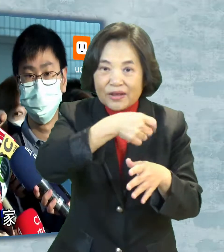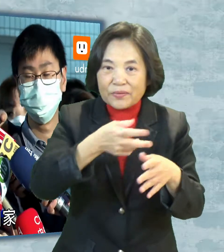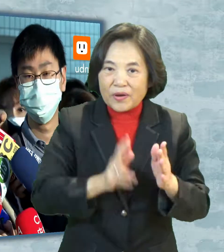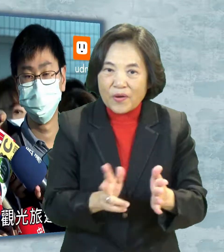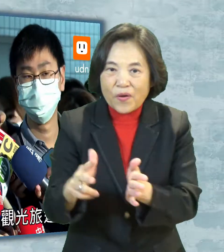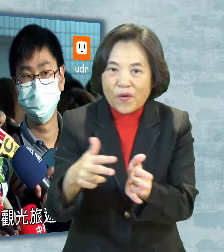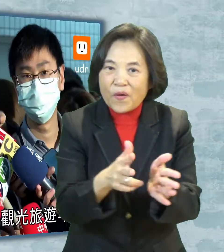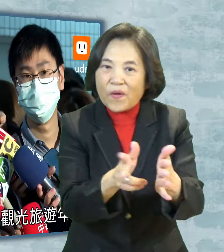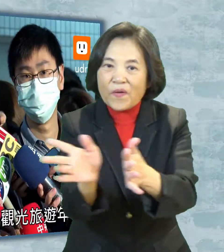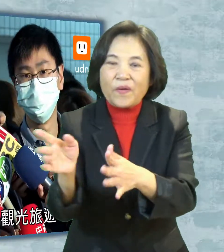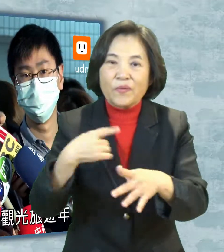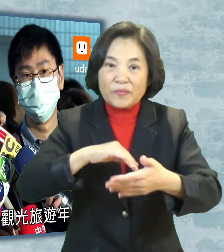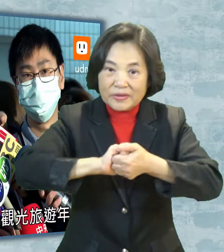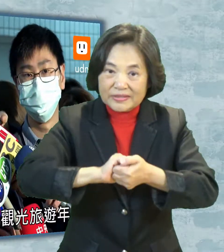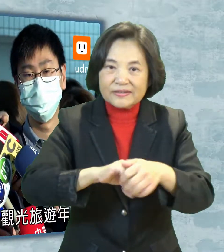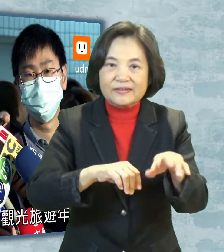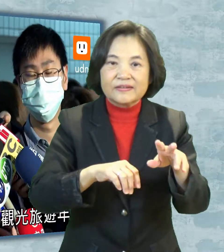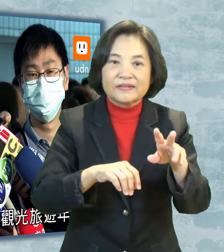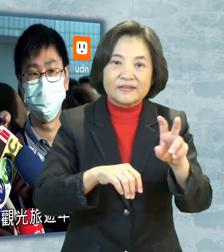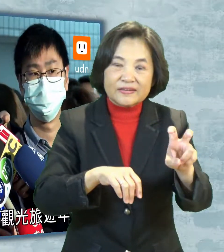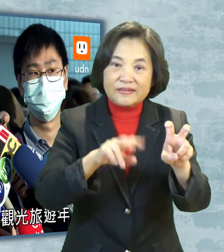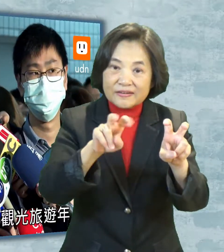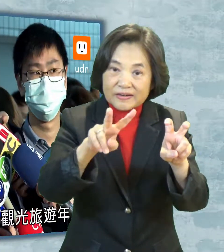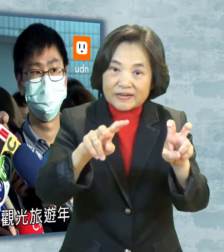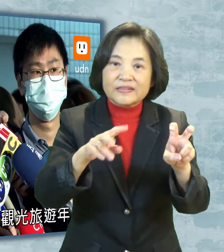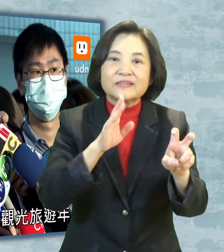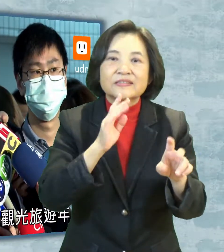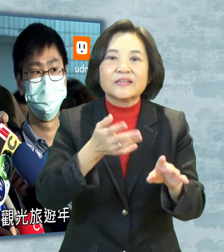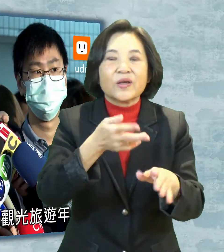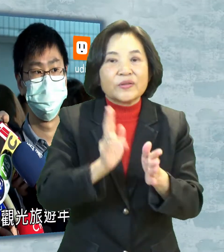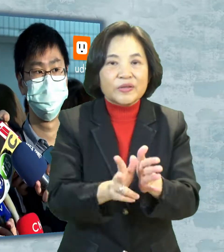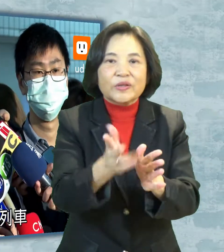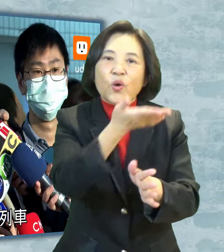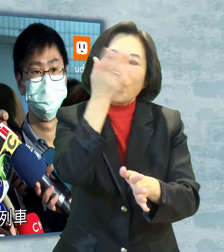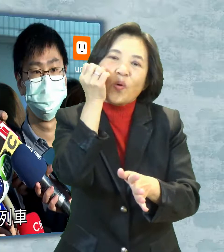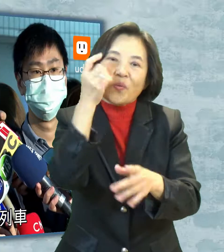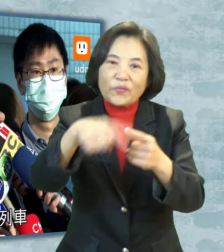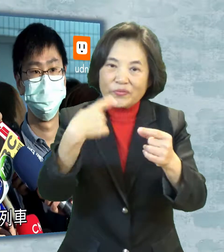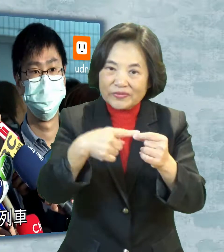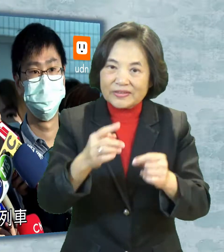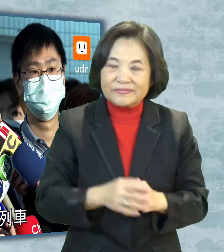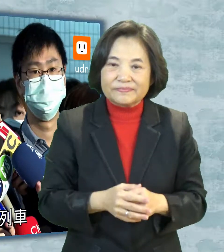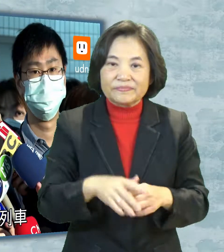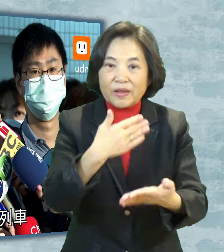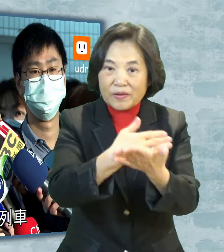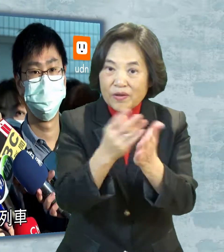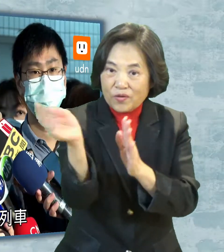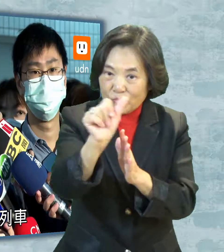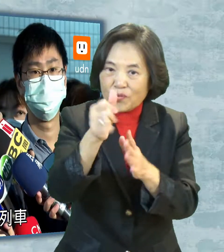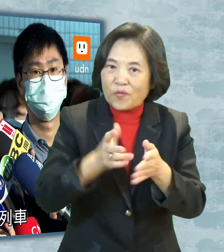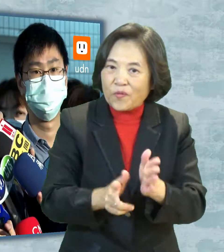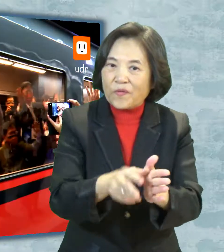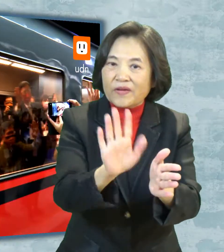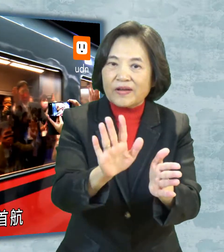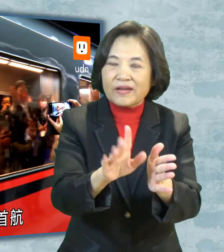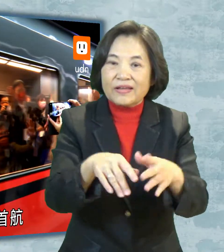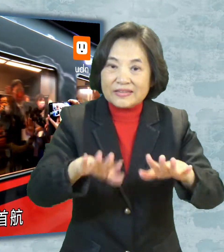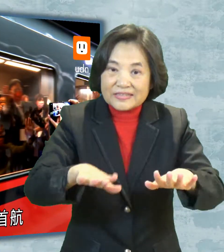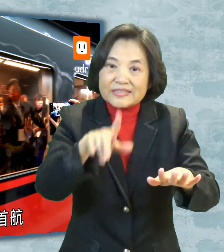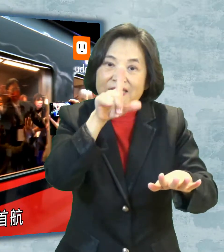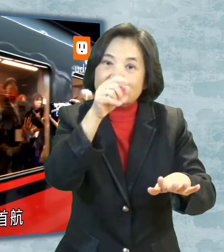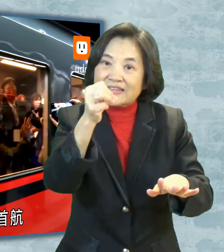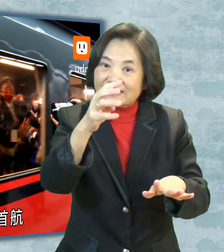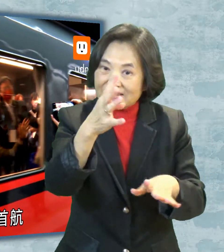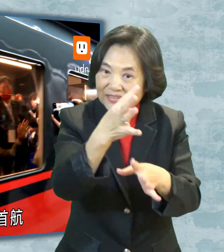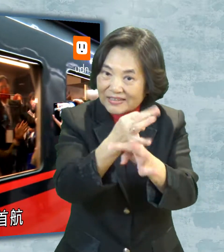一个铁道国家，那我们定2022年是铁道观光旅游年，那有推出五种观光列车，那